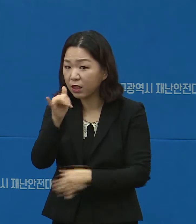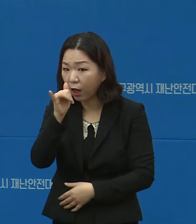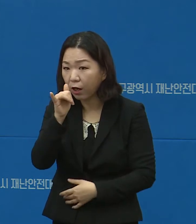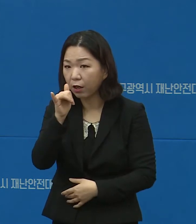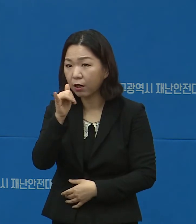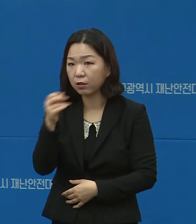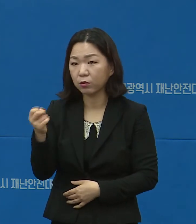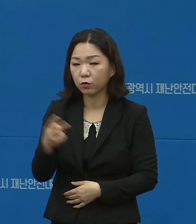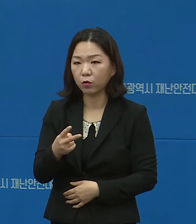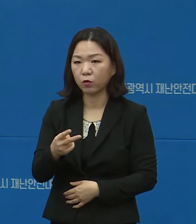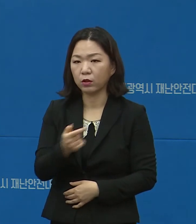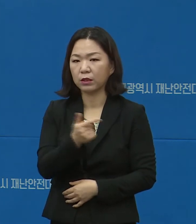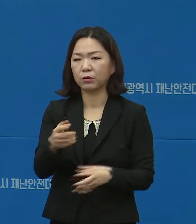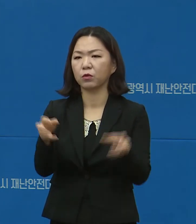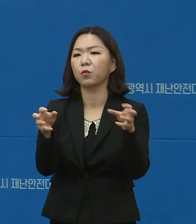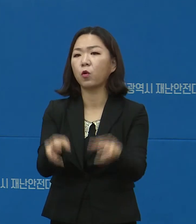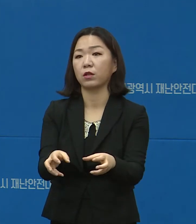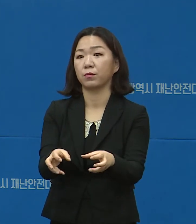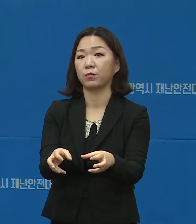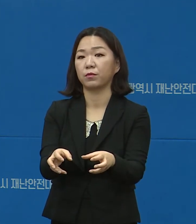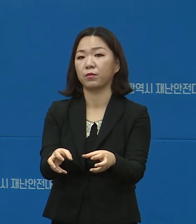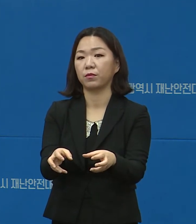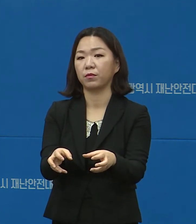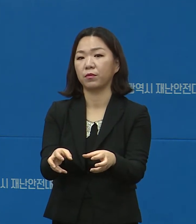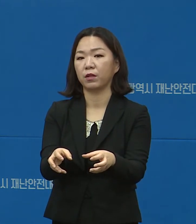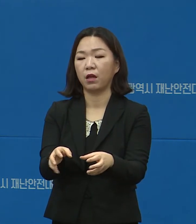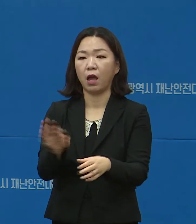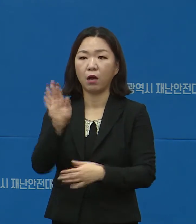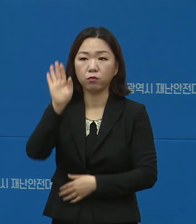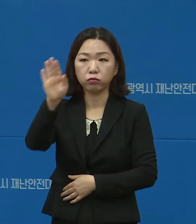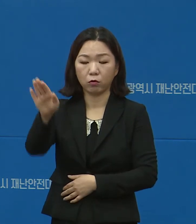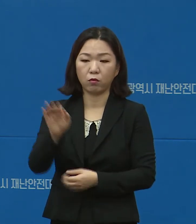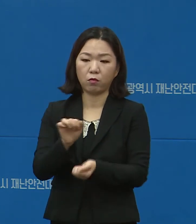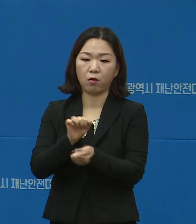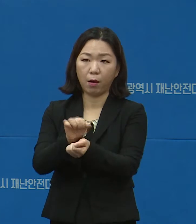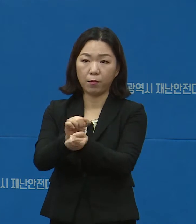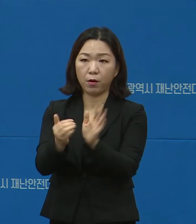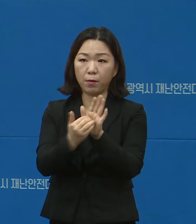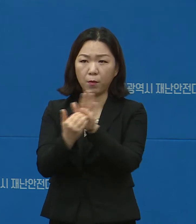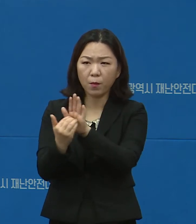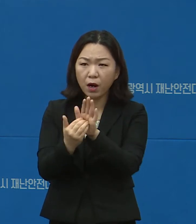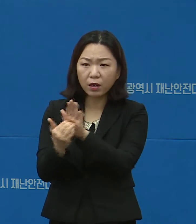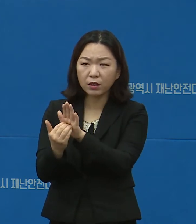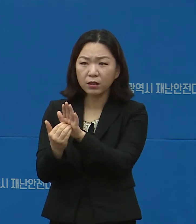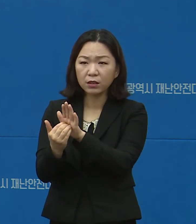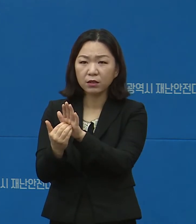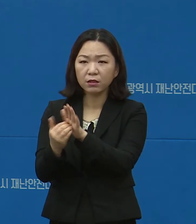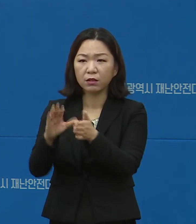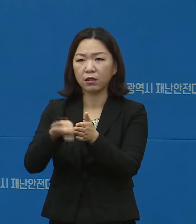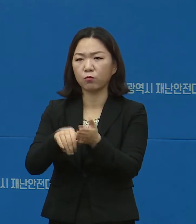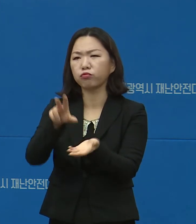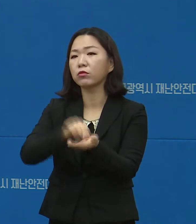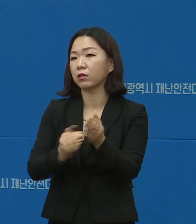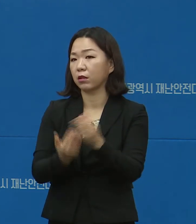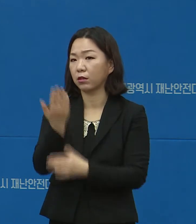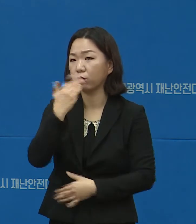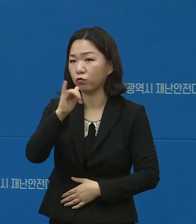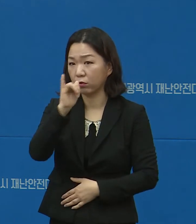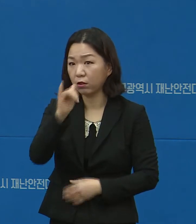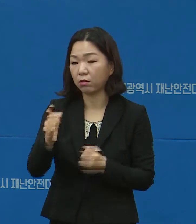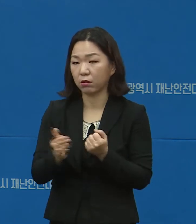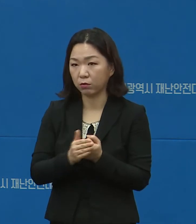대규모 모임을 하는 것은 앞으로 감염병 확산 차단에 심각한 문제가 생깁니다.